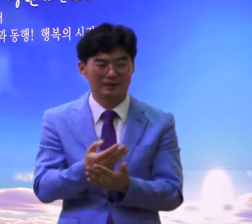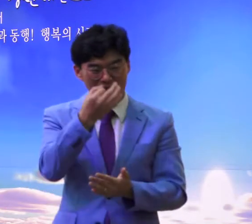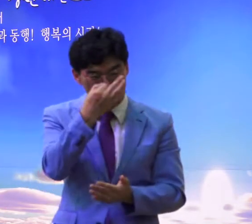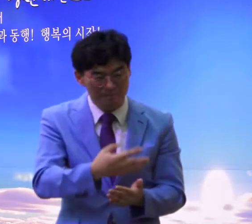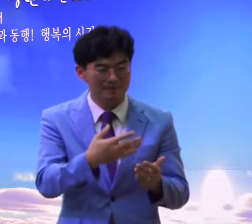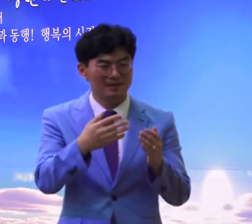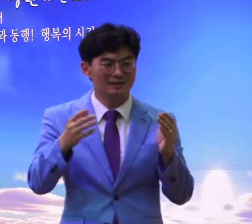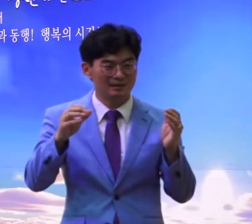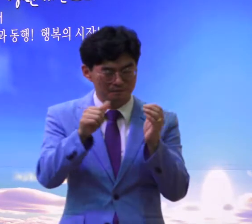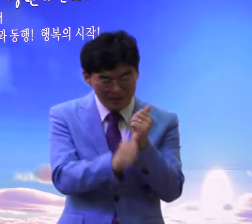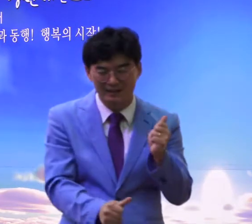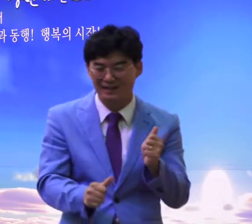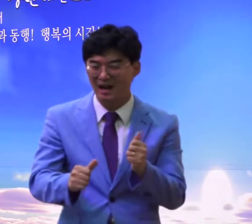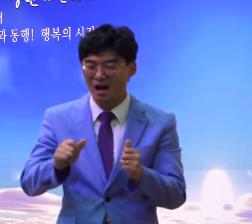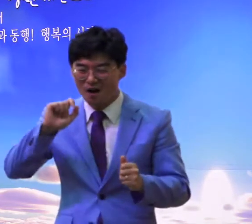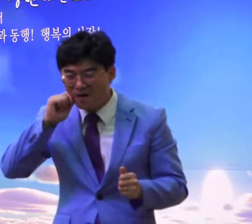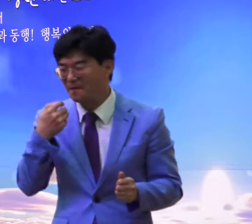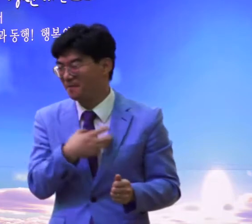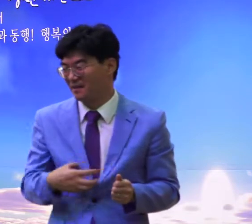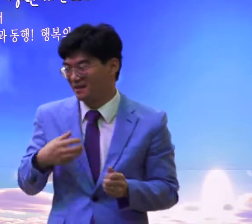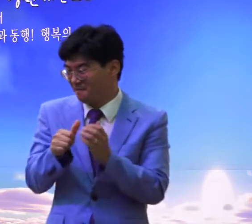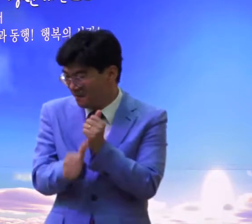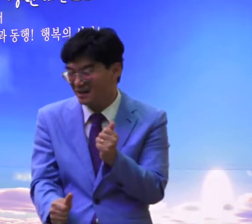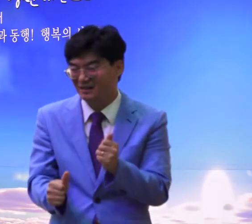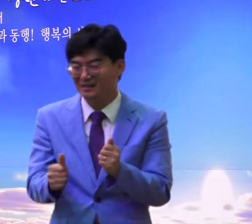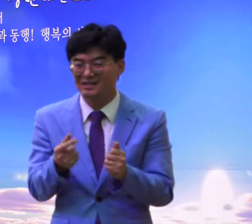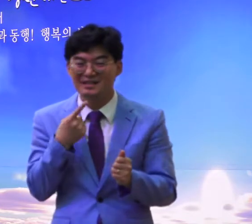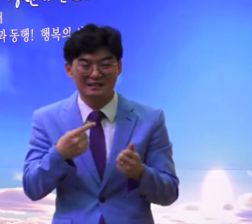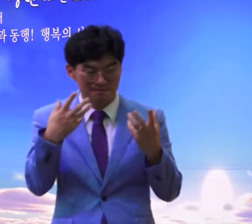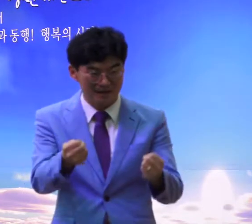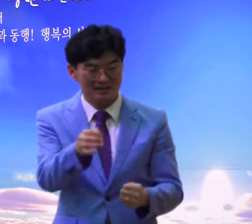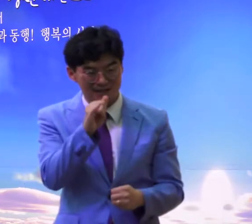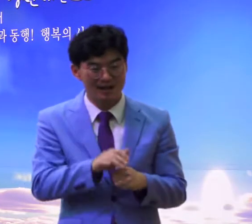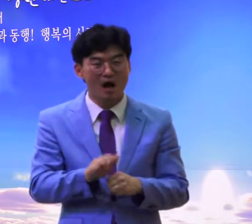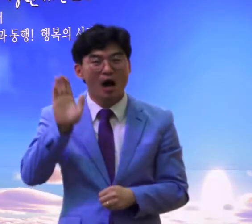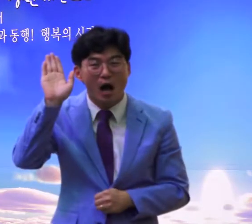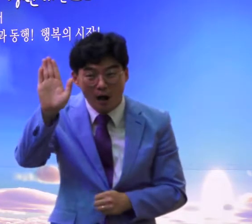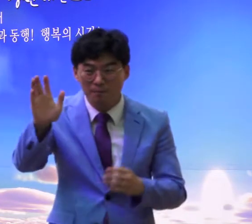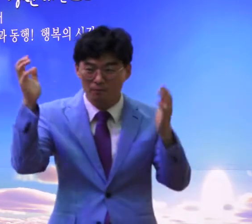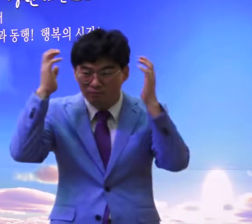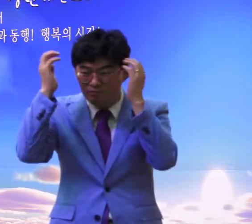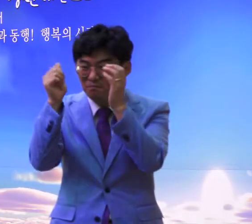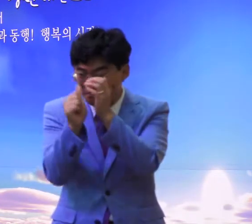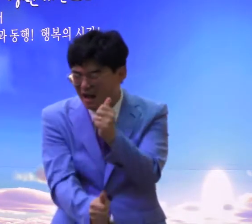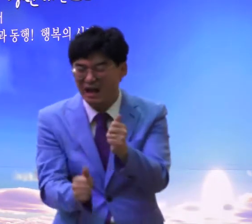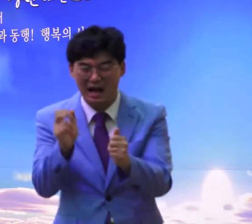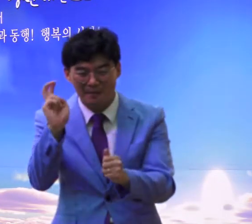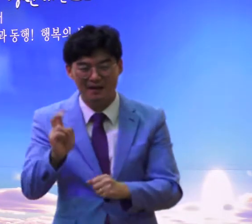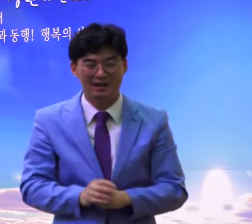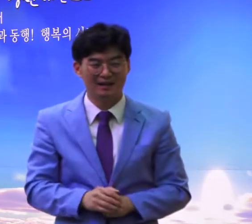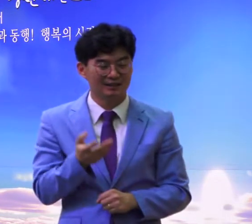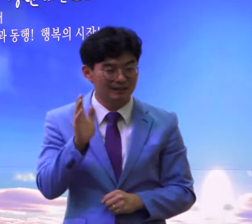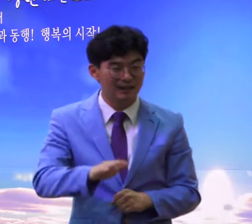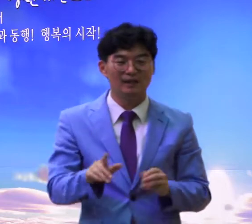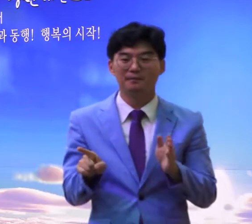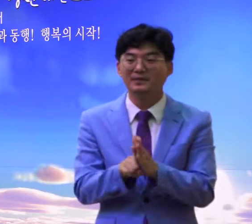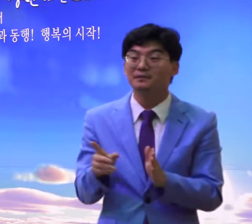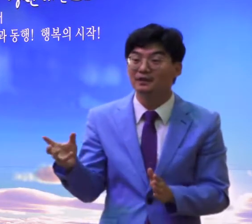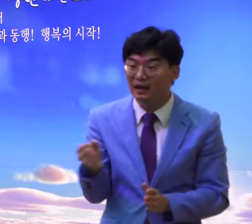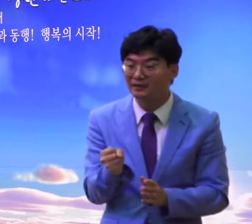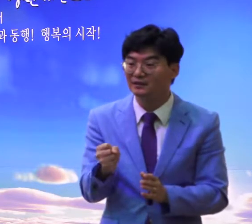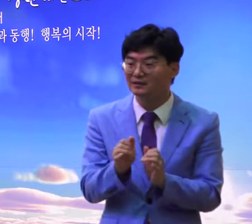신앙인이나 비신앙인이나 다 마찬가지죠. 그런데 신앙인과 비신앙인의 차이는 그 고난을 당할 때에 그